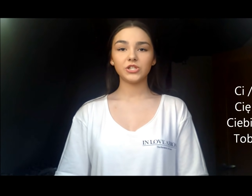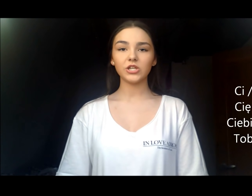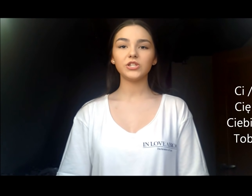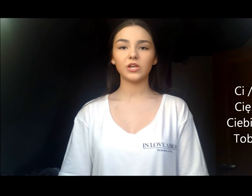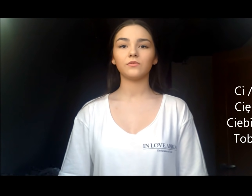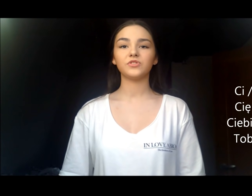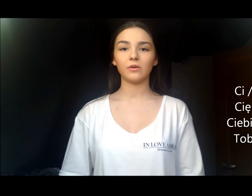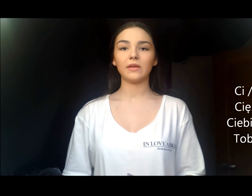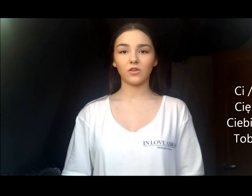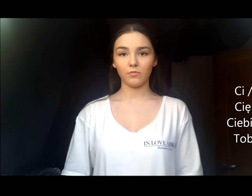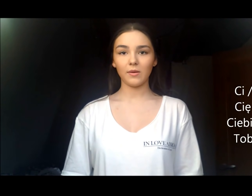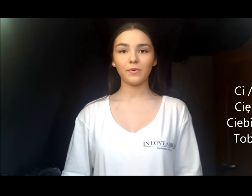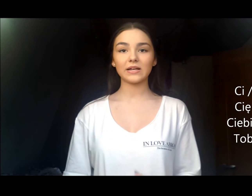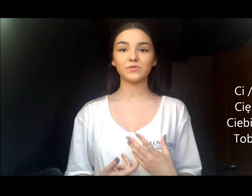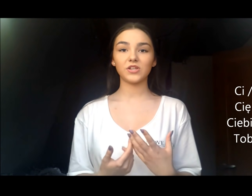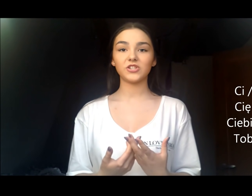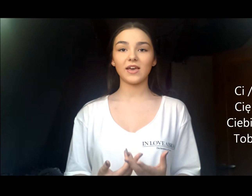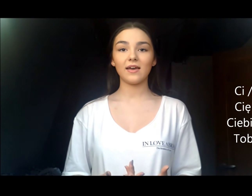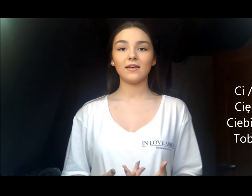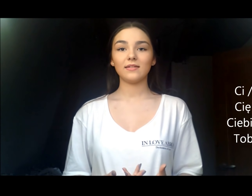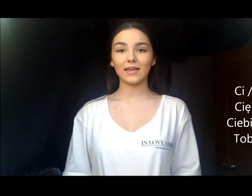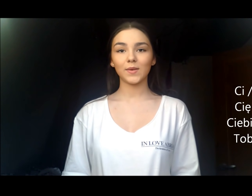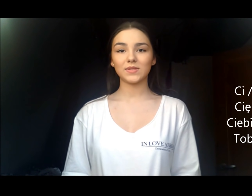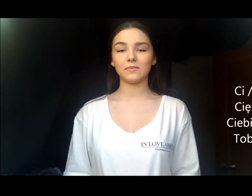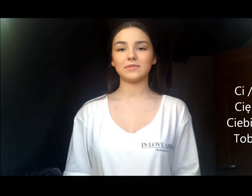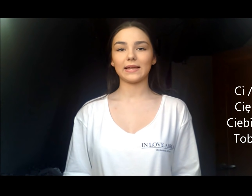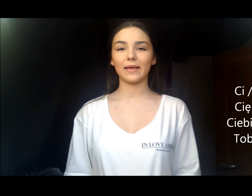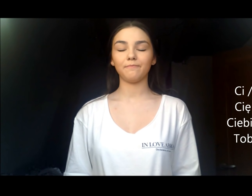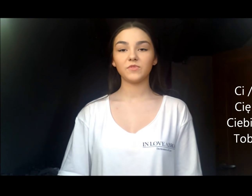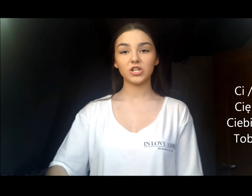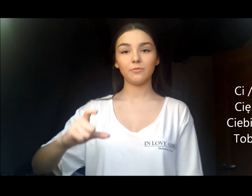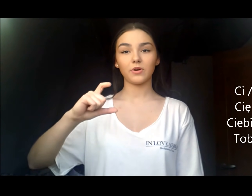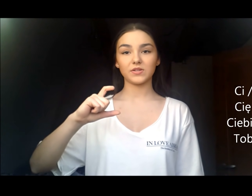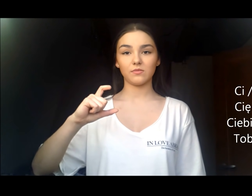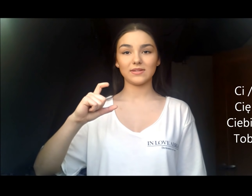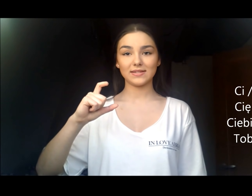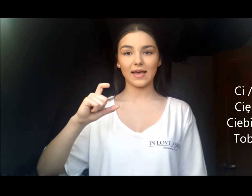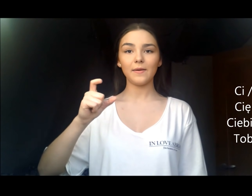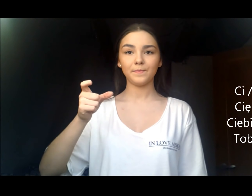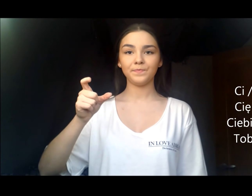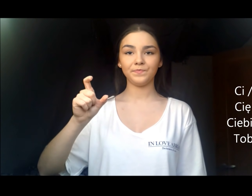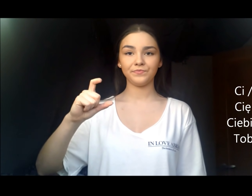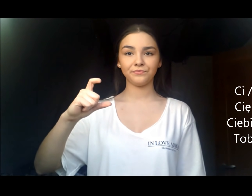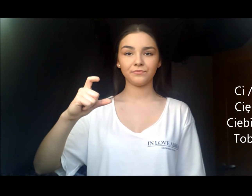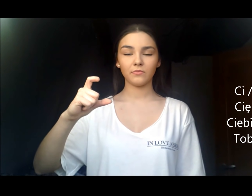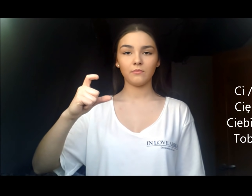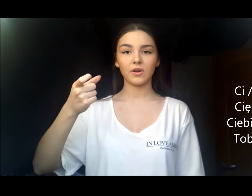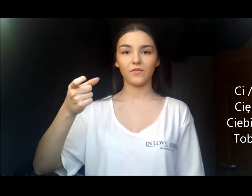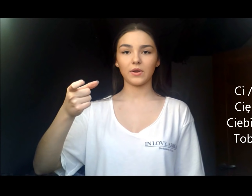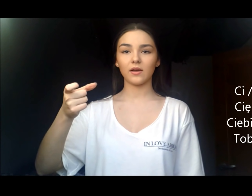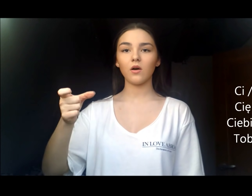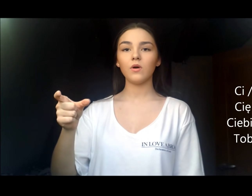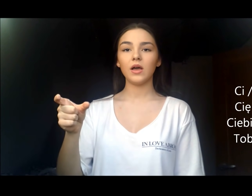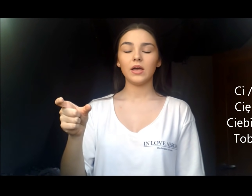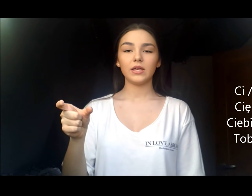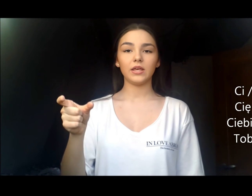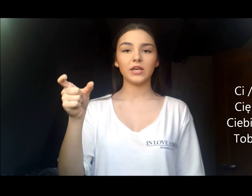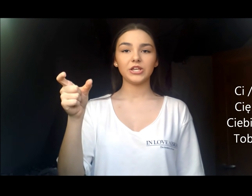Ci, cię, ciebie, tobie pokazuje się takim samym znakiem. Czyli pokazujemy C prawą ręką i